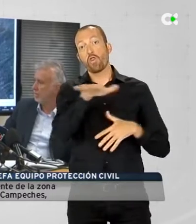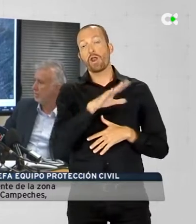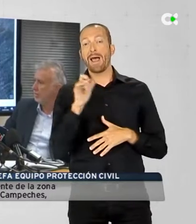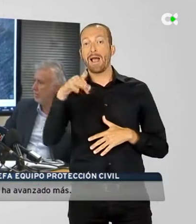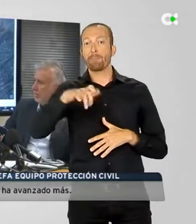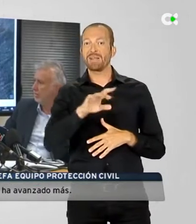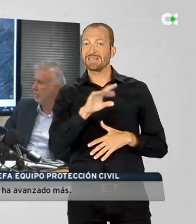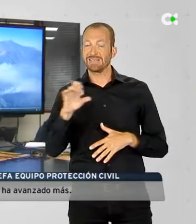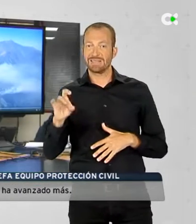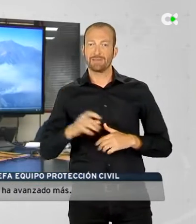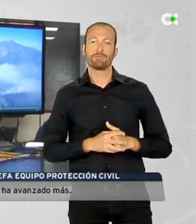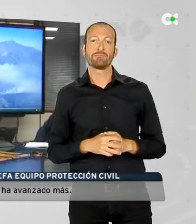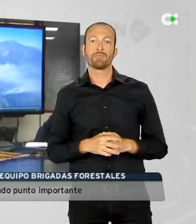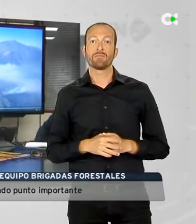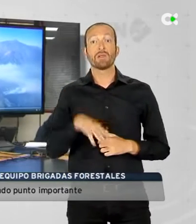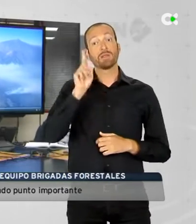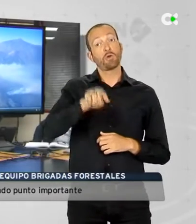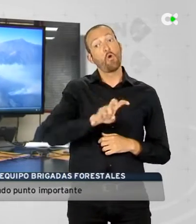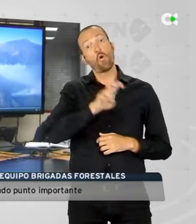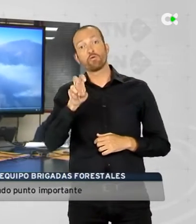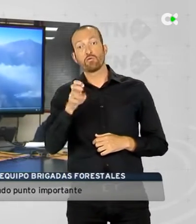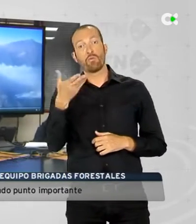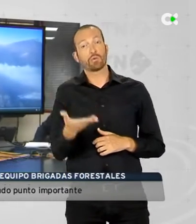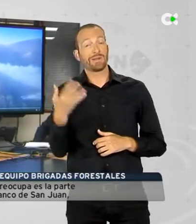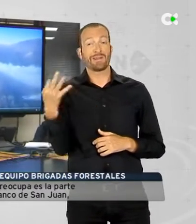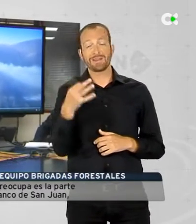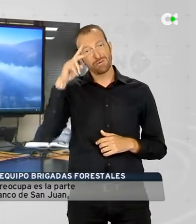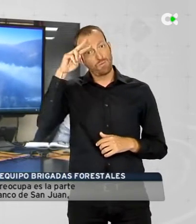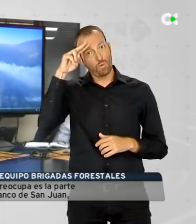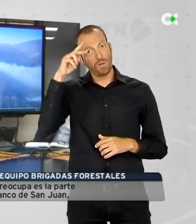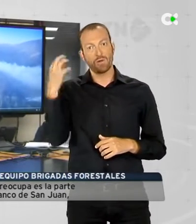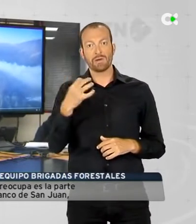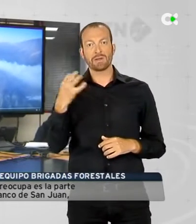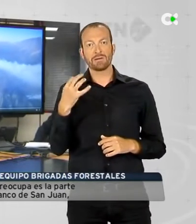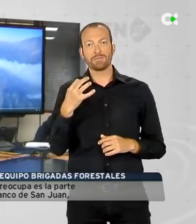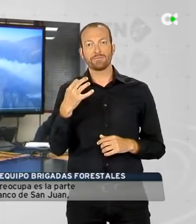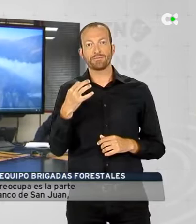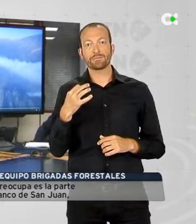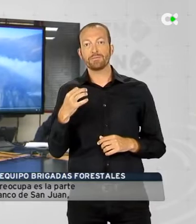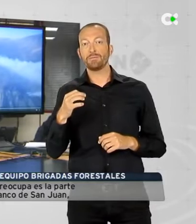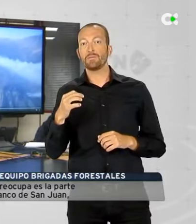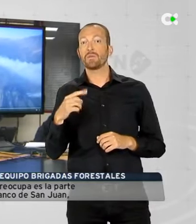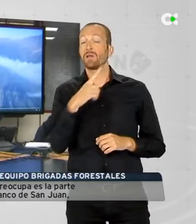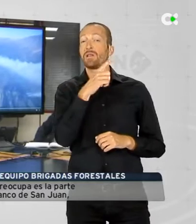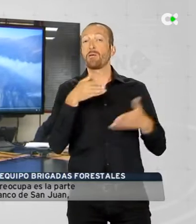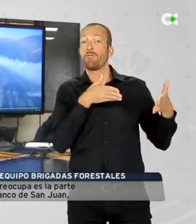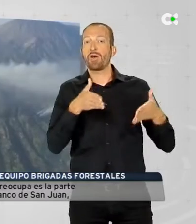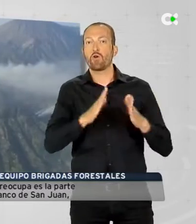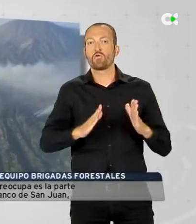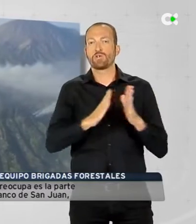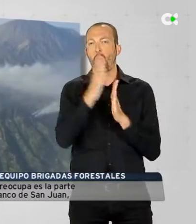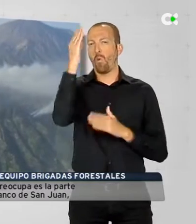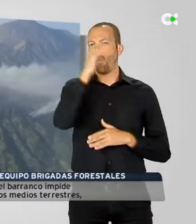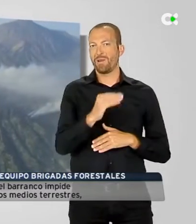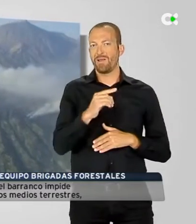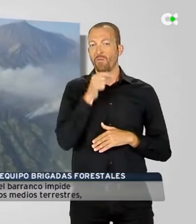que es donde ha avanzado más. Y luego el segundo punto importante que más nos preocupa es la parte alta del barranco de San Juan.